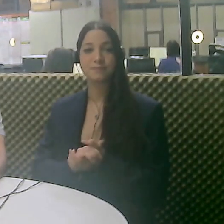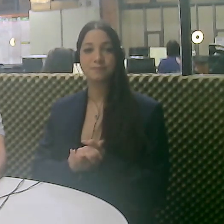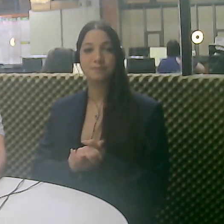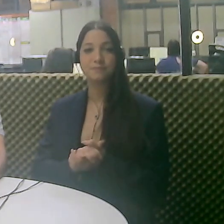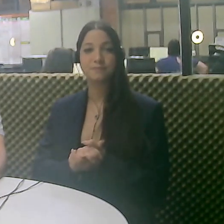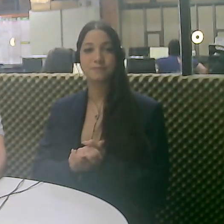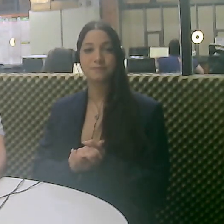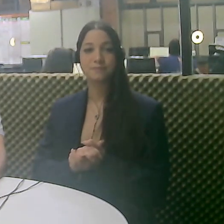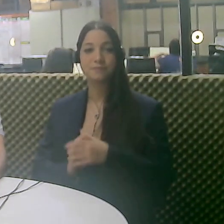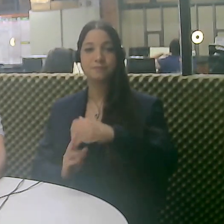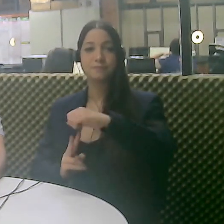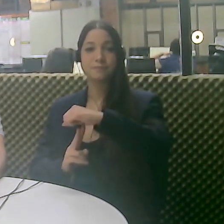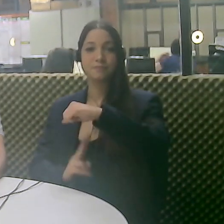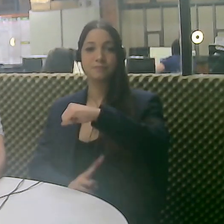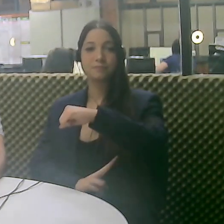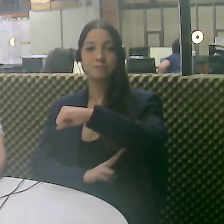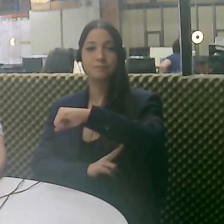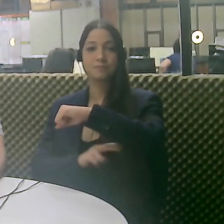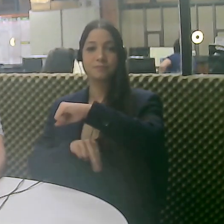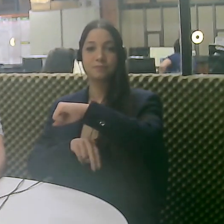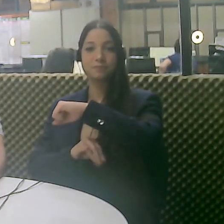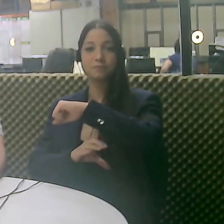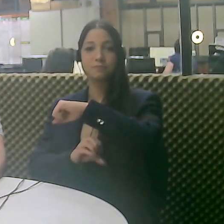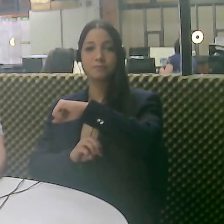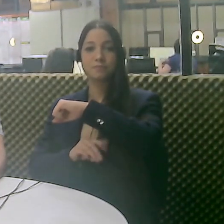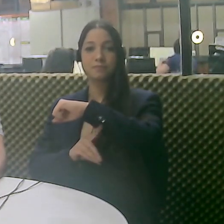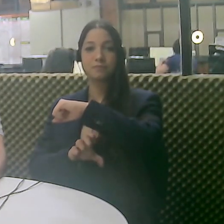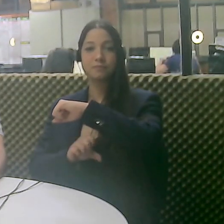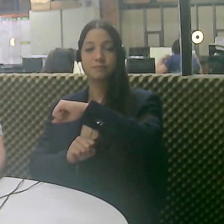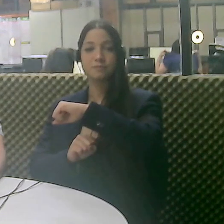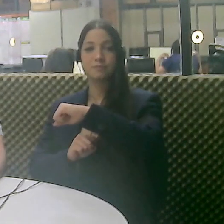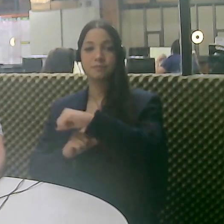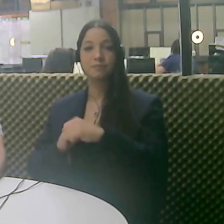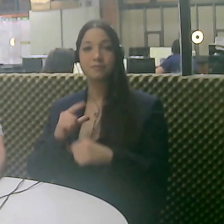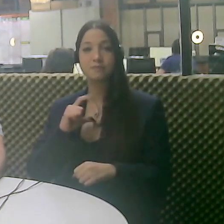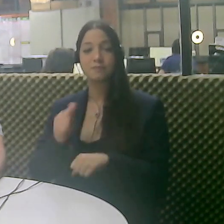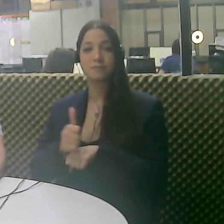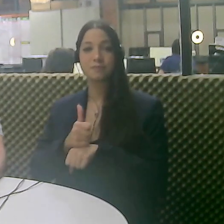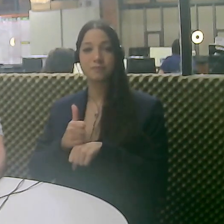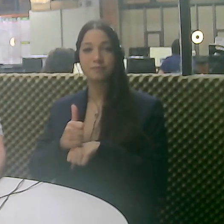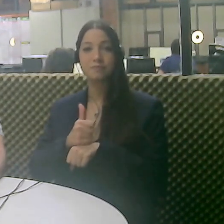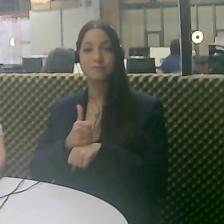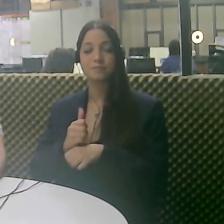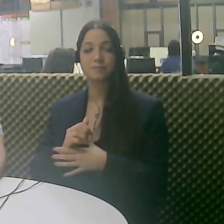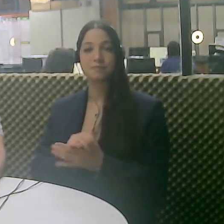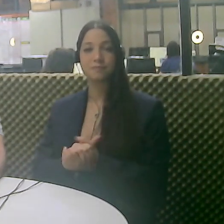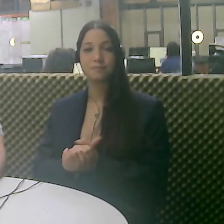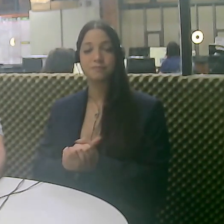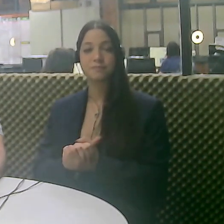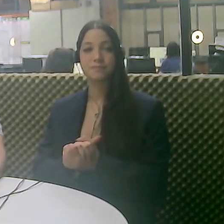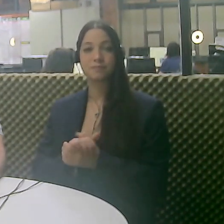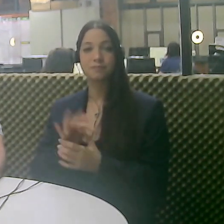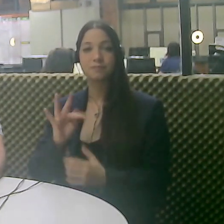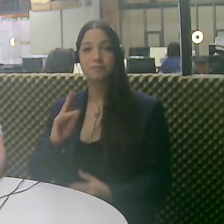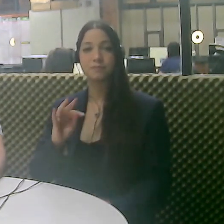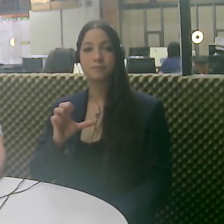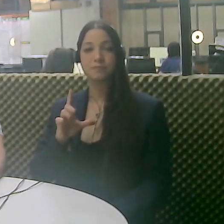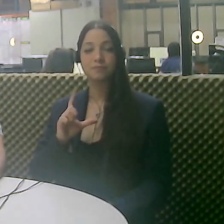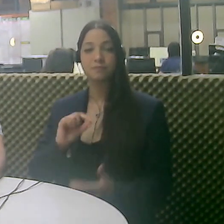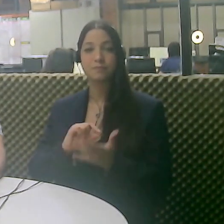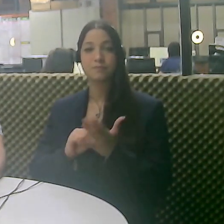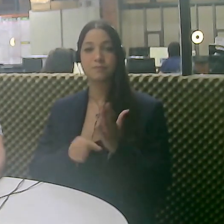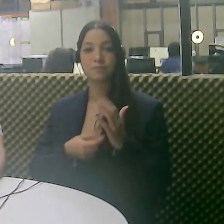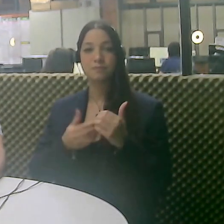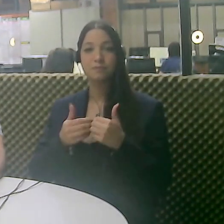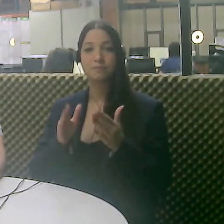Em torno do viaduto sobre a Avenida Nicomedes Alves dos Santos recebe melhorias. Futel abre inscrições para